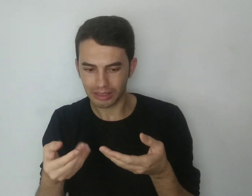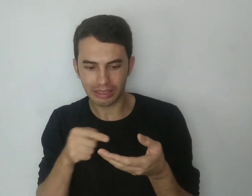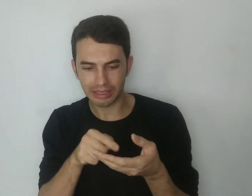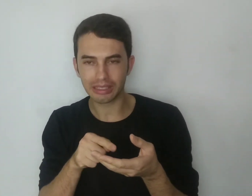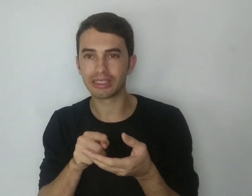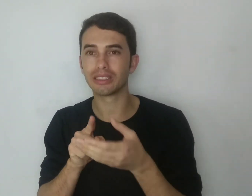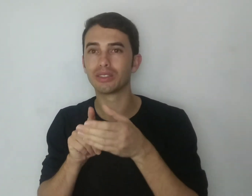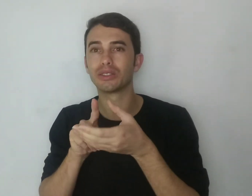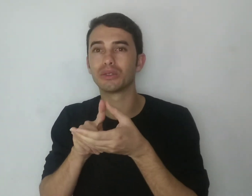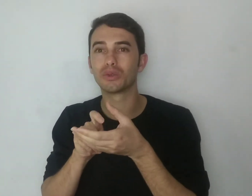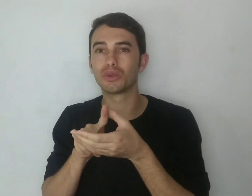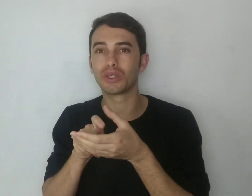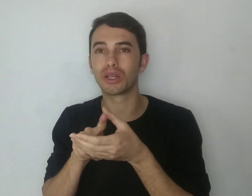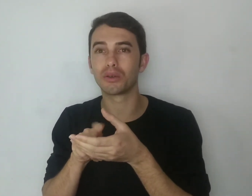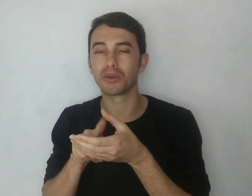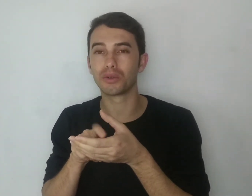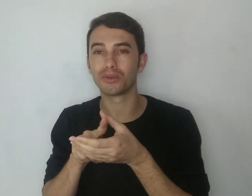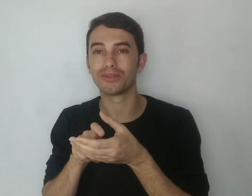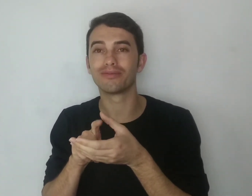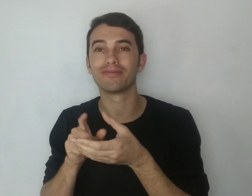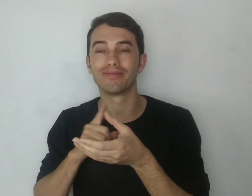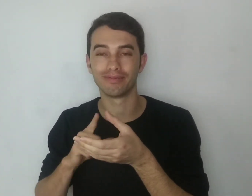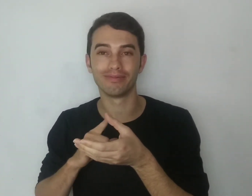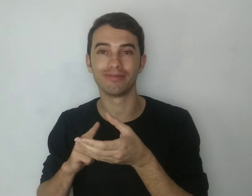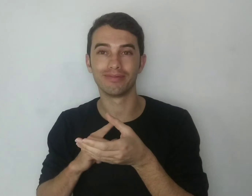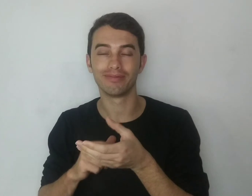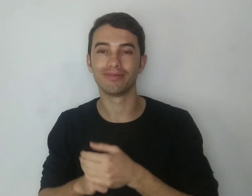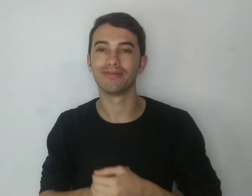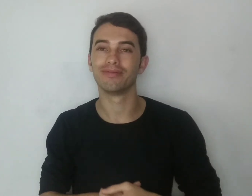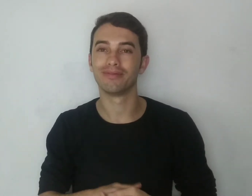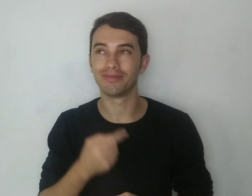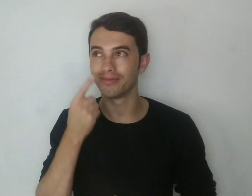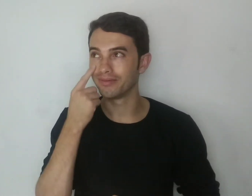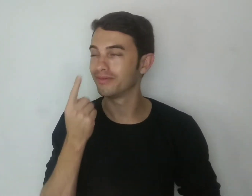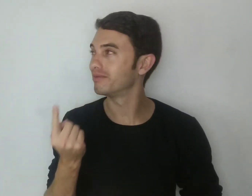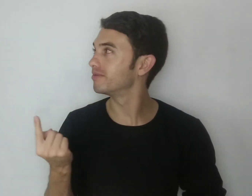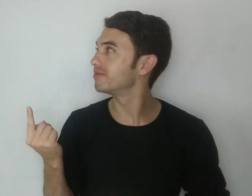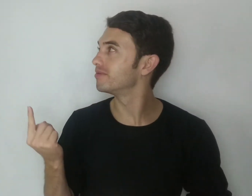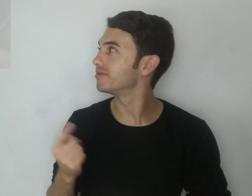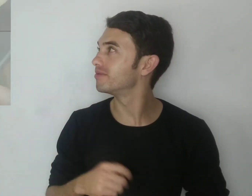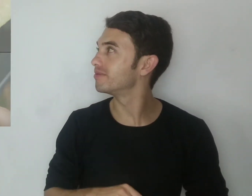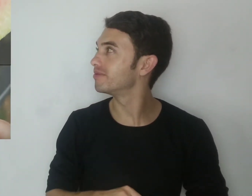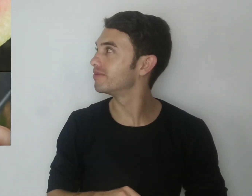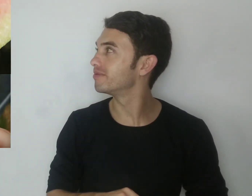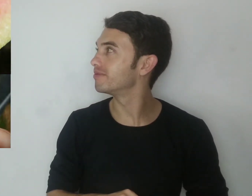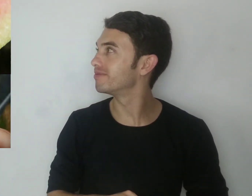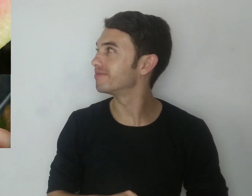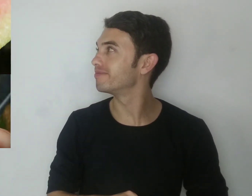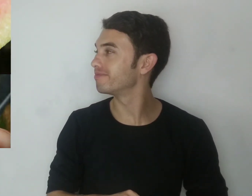você encontra um bichinho lá dentro, que é o bichinho da goiaba. Vejam as fotos.